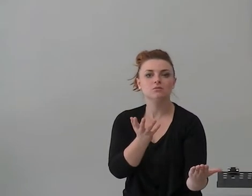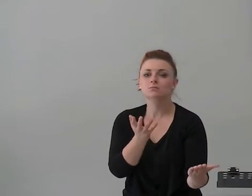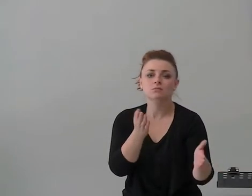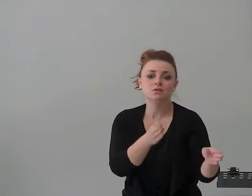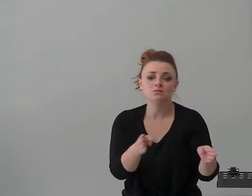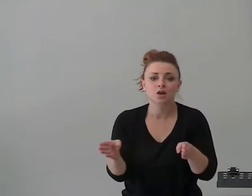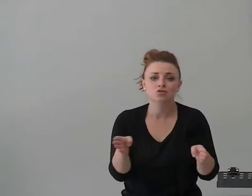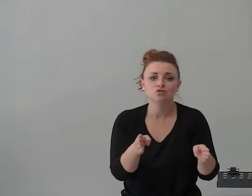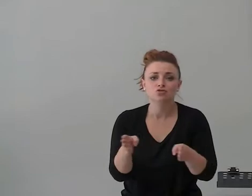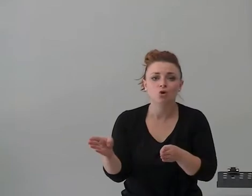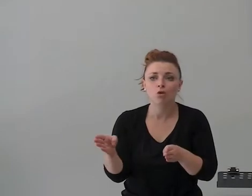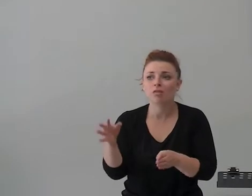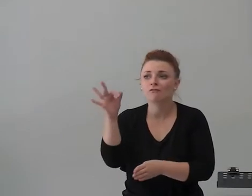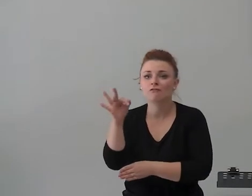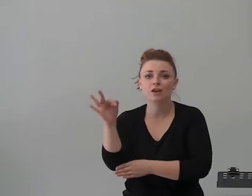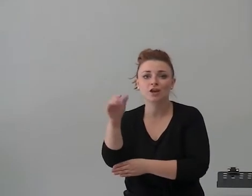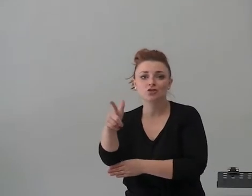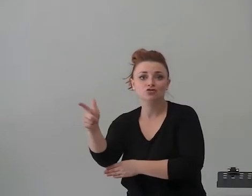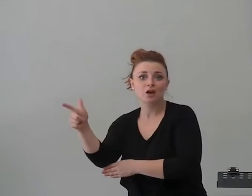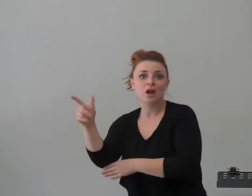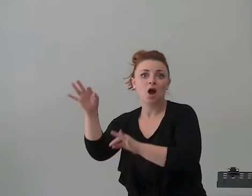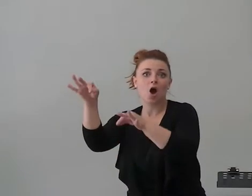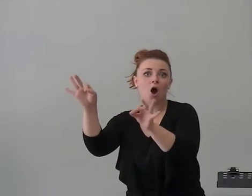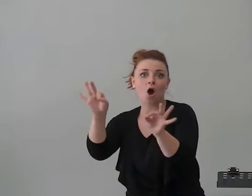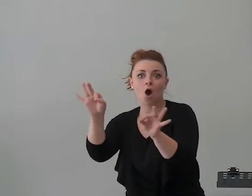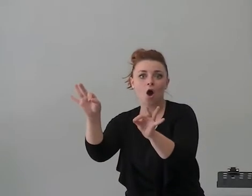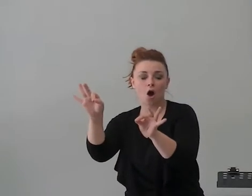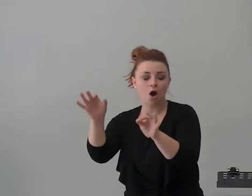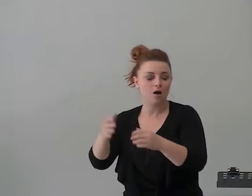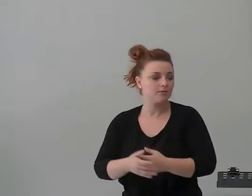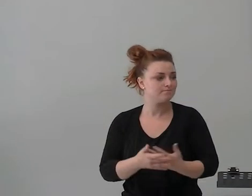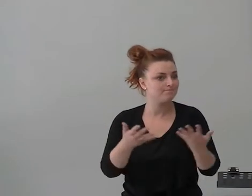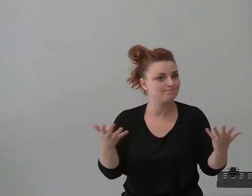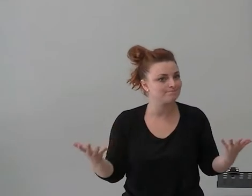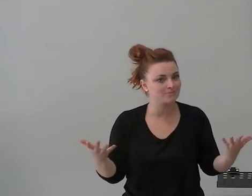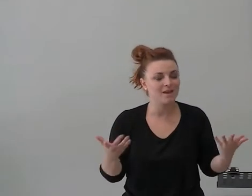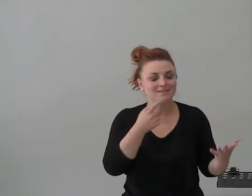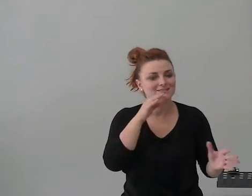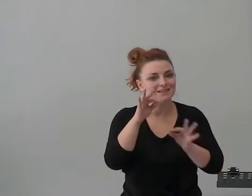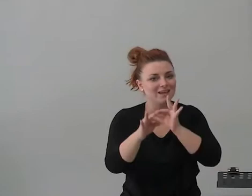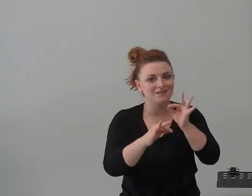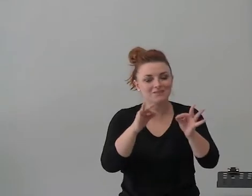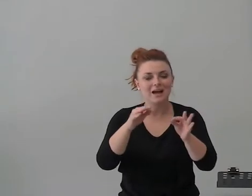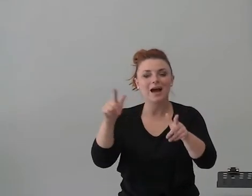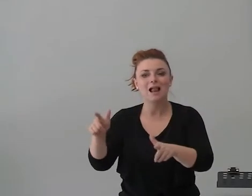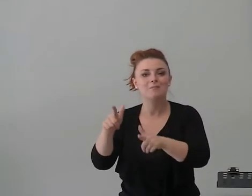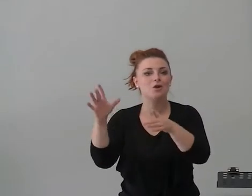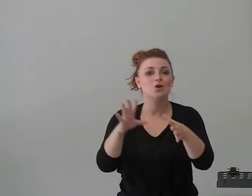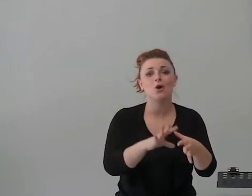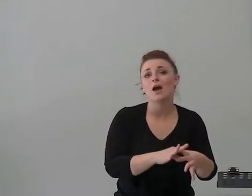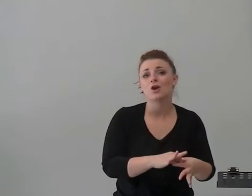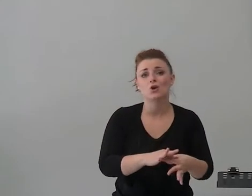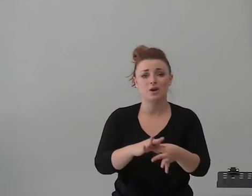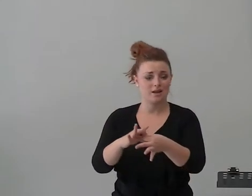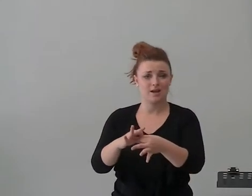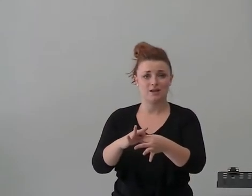dei fichi. Non ha niente a che fare con l'albero. Ha tutto a